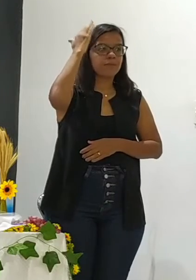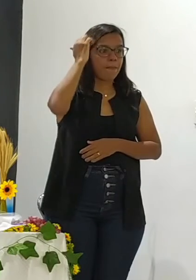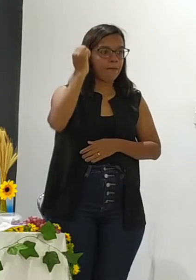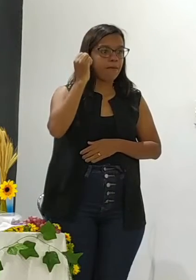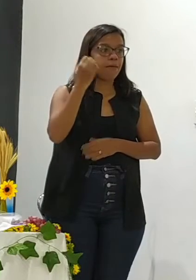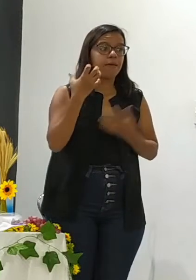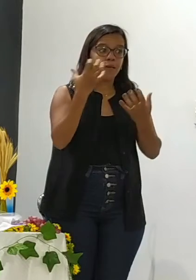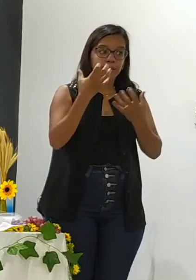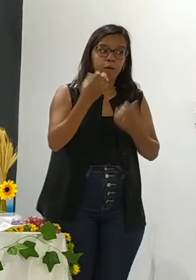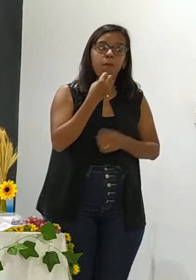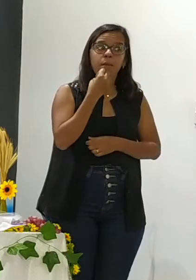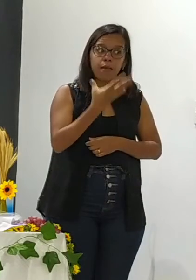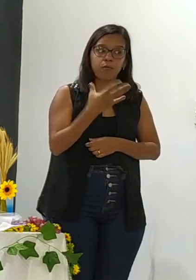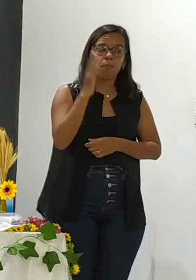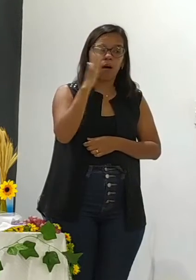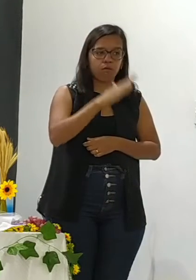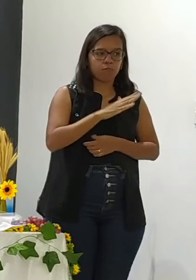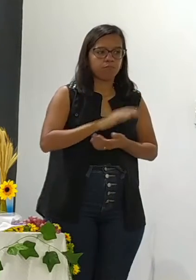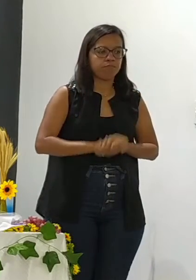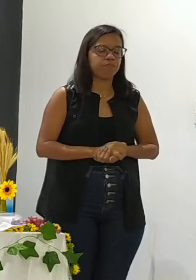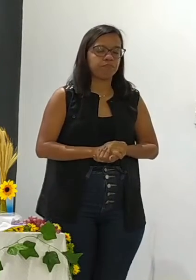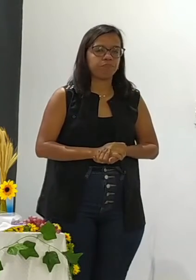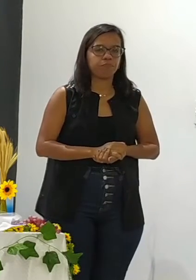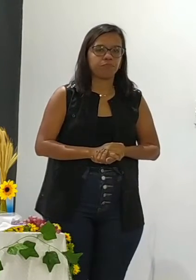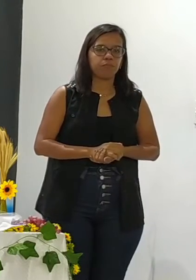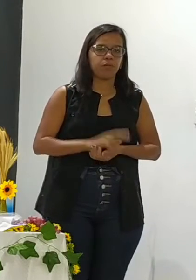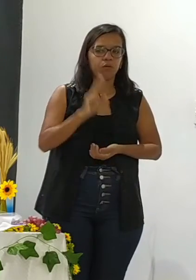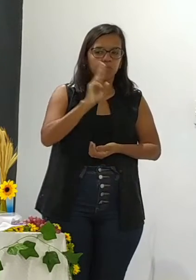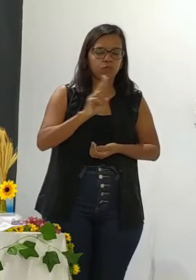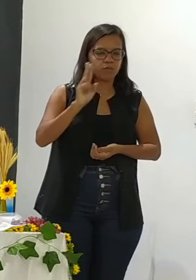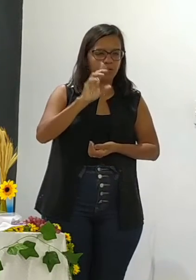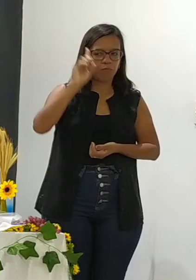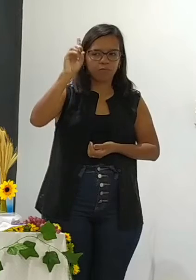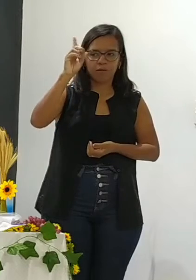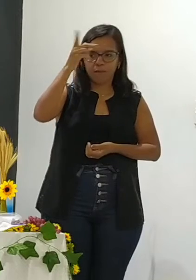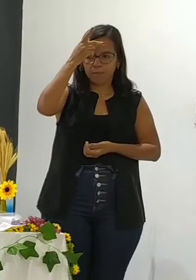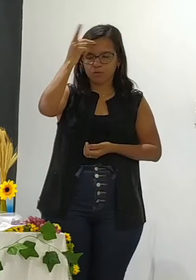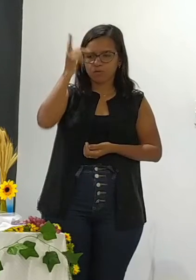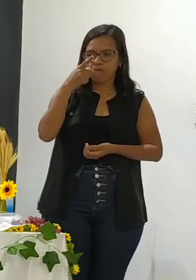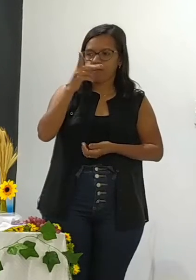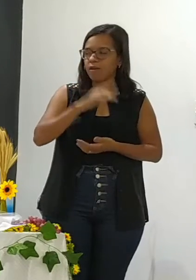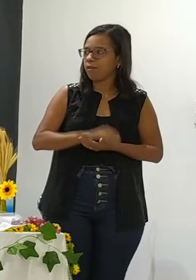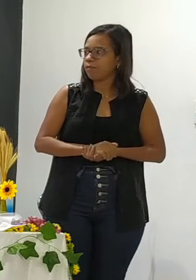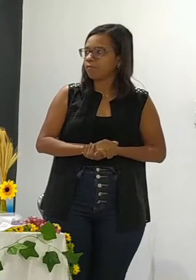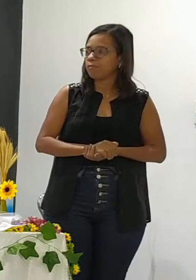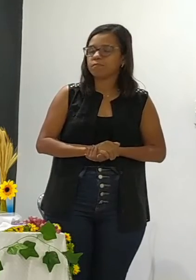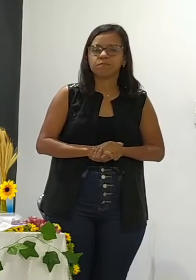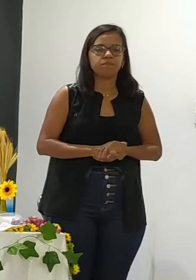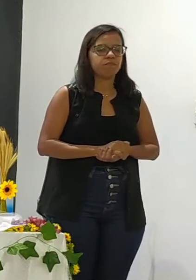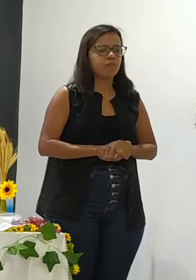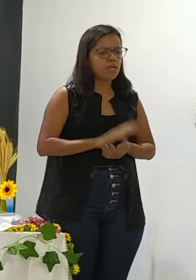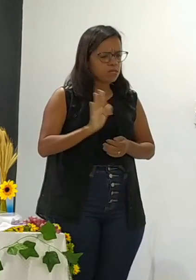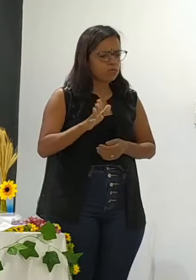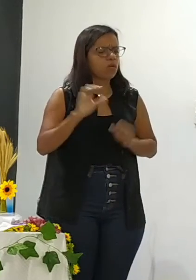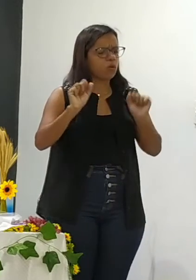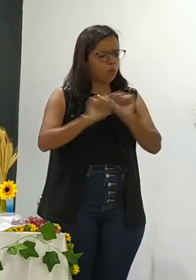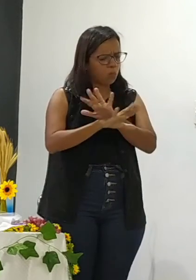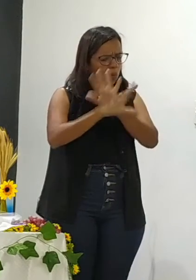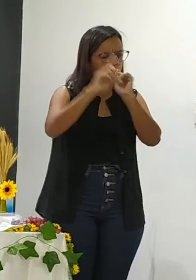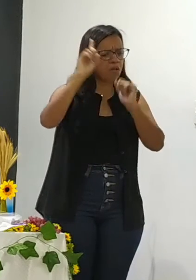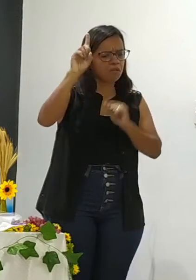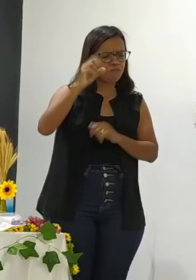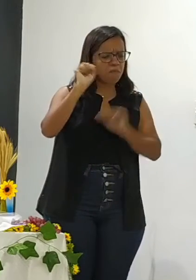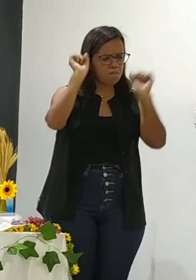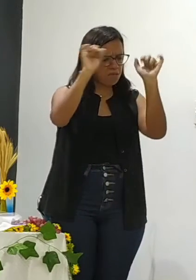Acho legal, sabe? Quando você é usado por Deus, a pessoa chega e fala assim, te incentivo, ó, é isso aí. Glória a Deus,